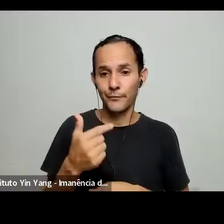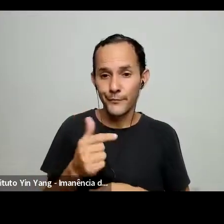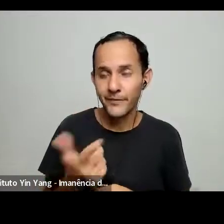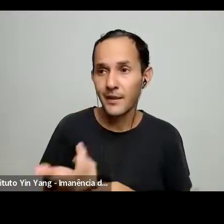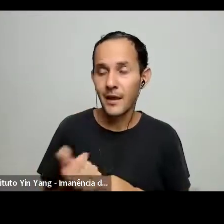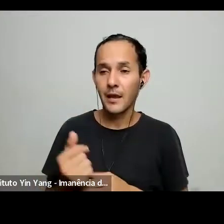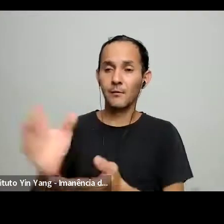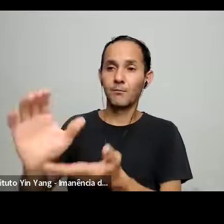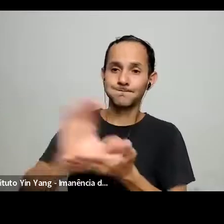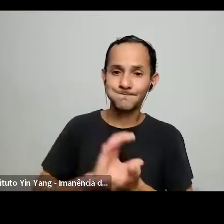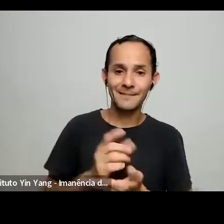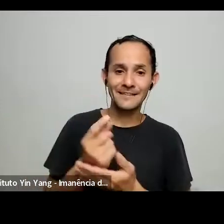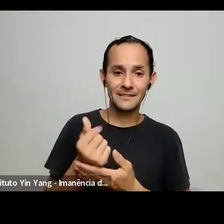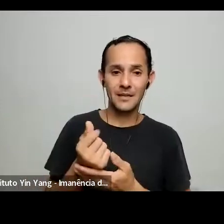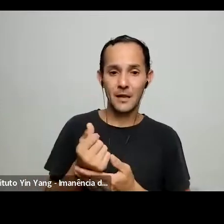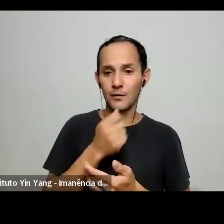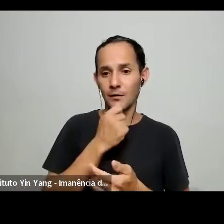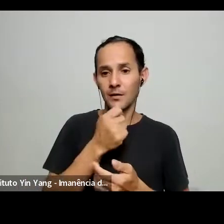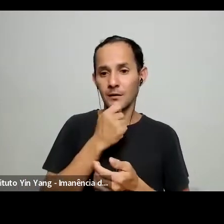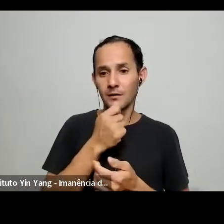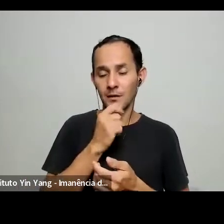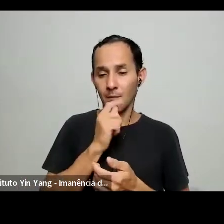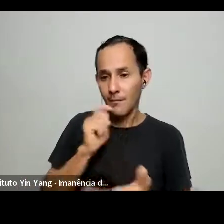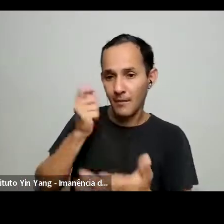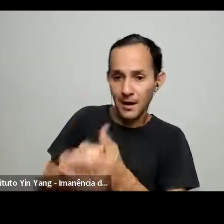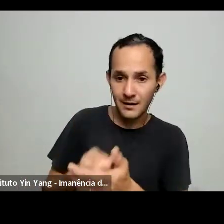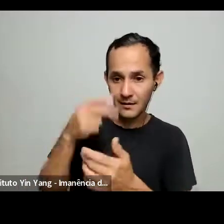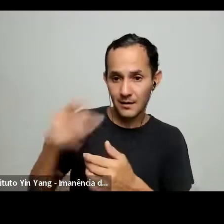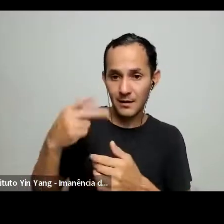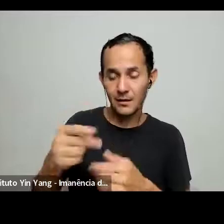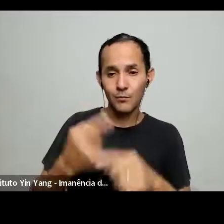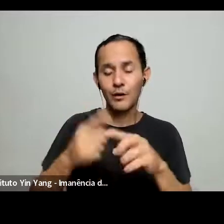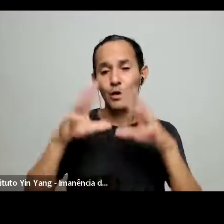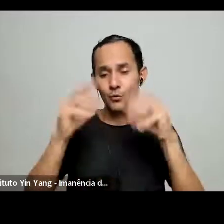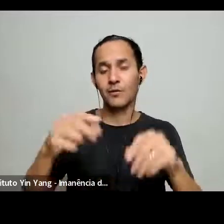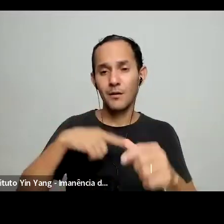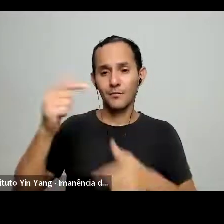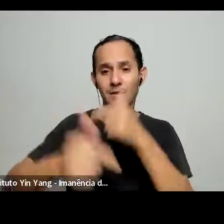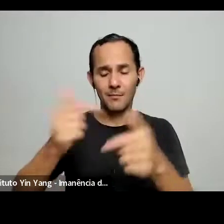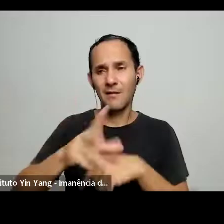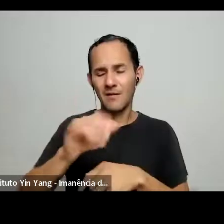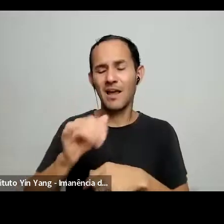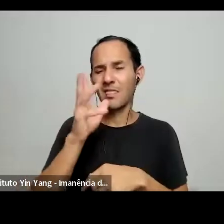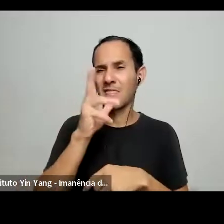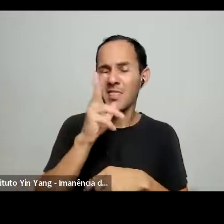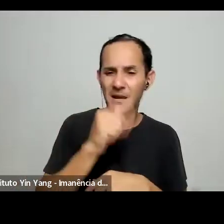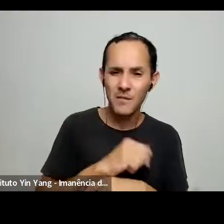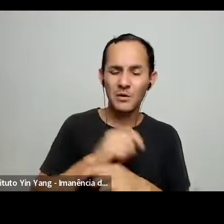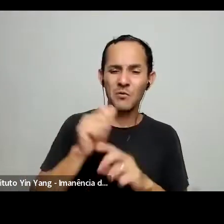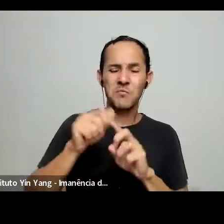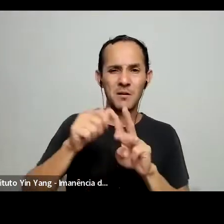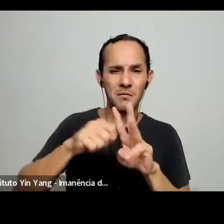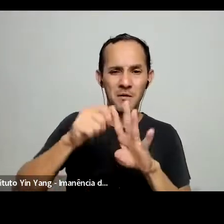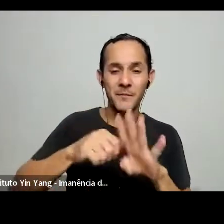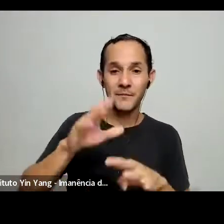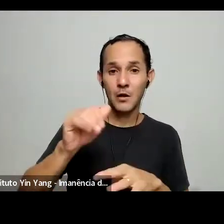esse dinheiro especificamente para pagar o custo disso, que tudo tem custo, é um trabalho que vai demorar vários meses, o Caio